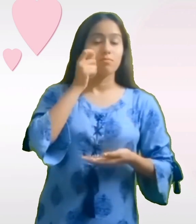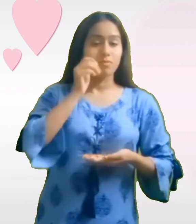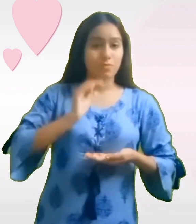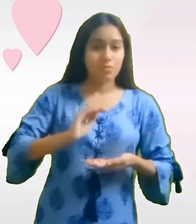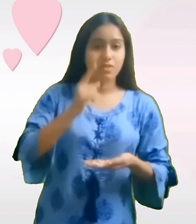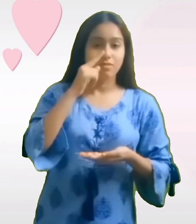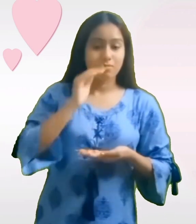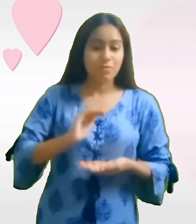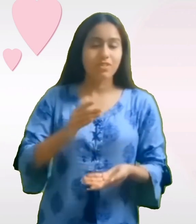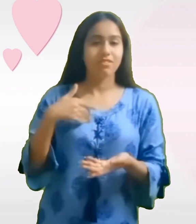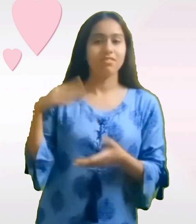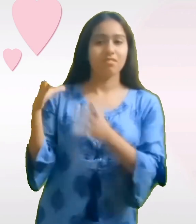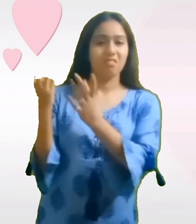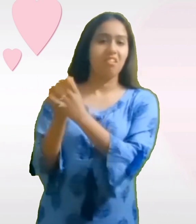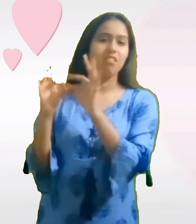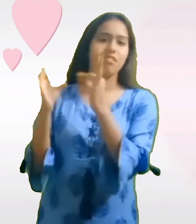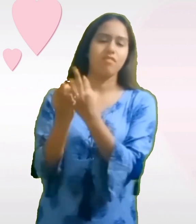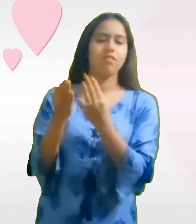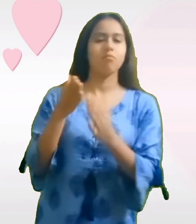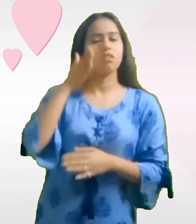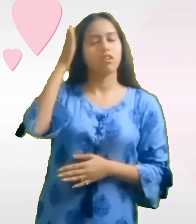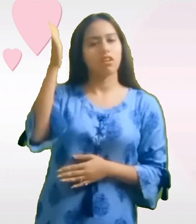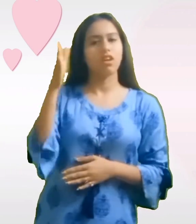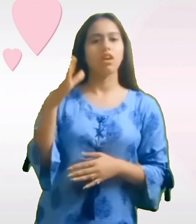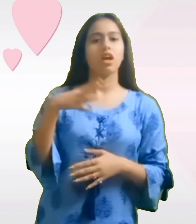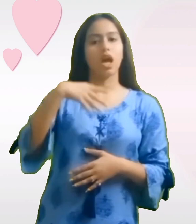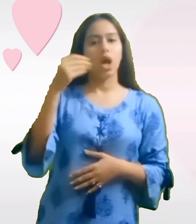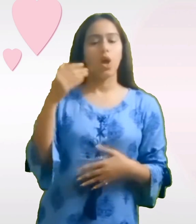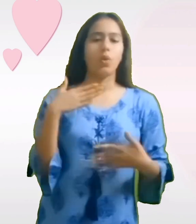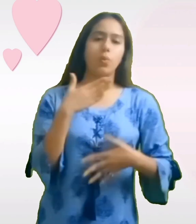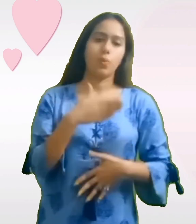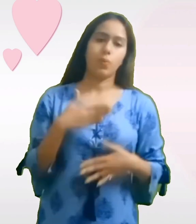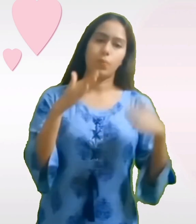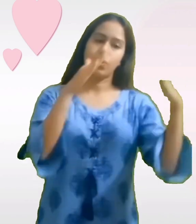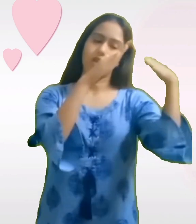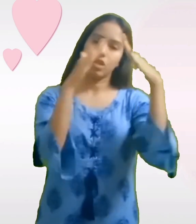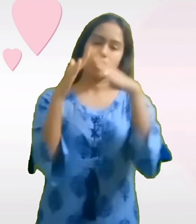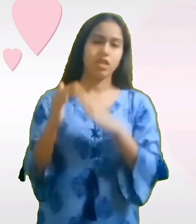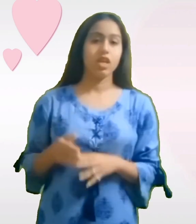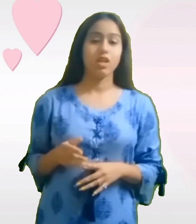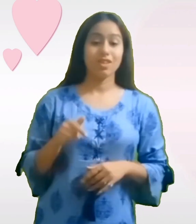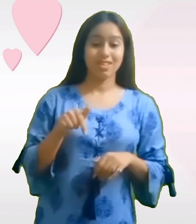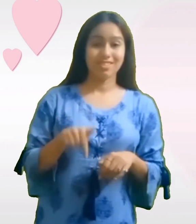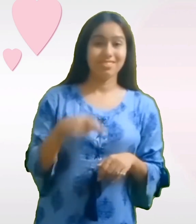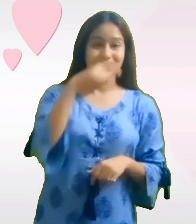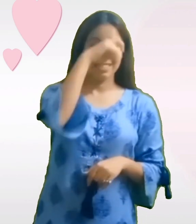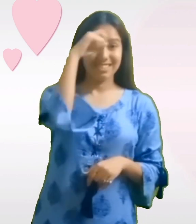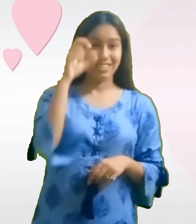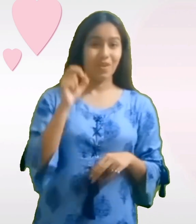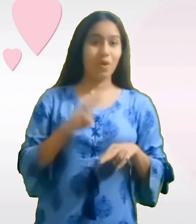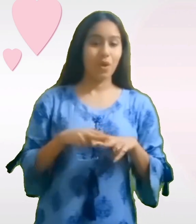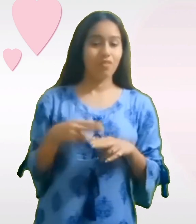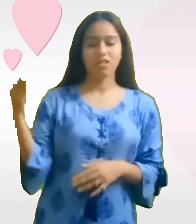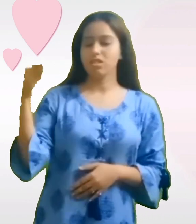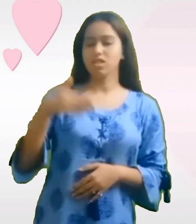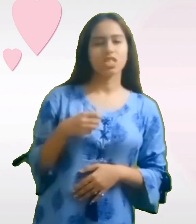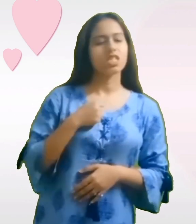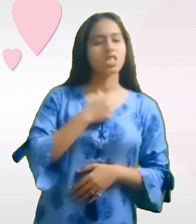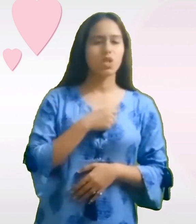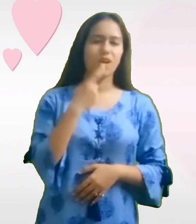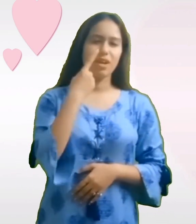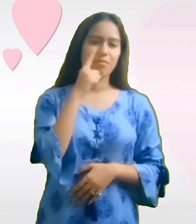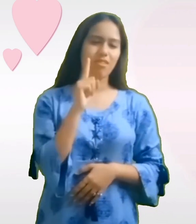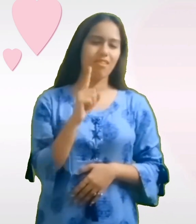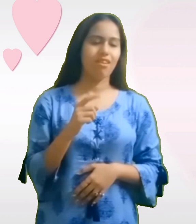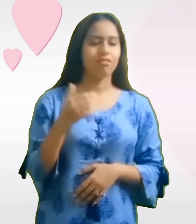बच्चे, हम लोग घूमने के लिए हिल स्टेशन जा रहे हैं और मैं इन सबको लेकर के जा रहा हूँ क्योंकि इनकी छुट्टियां बार बार नहीं आएंगी। तो वेकेशंस में हम पहाड़ों में घूमने के लिए जा